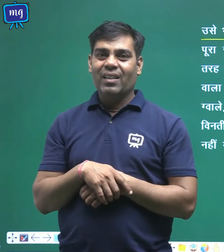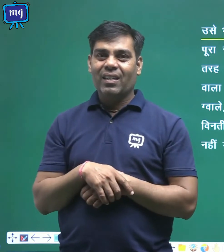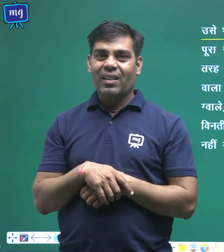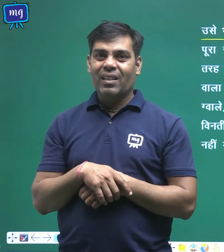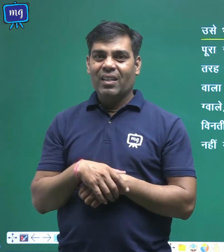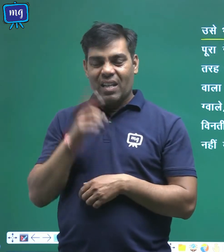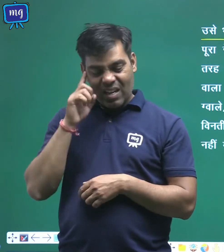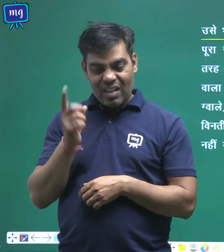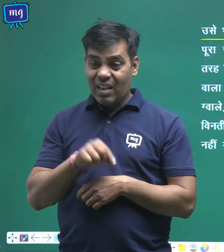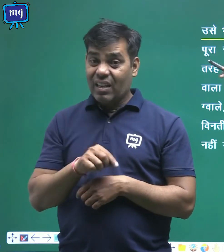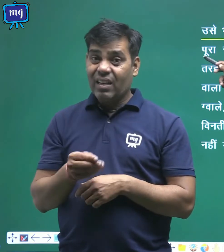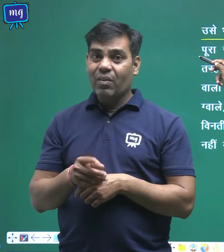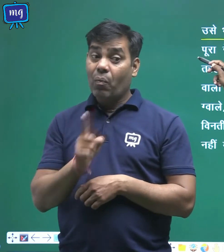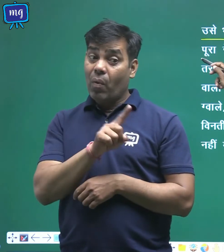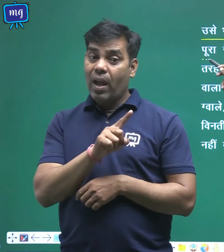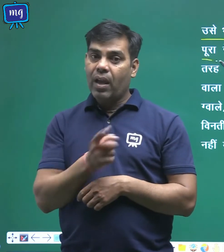लेकिन वह तो